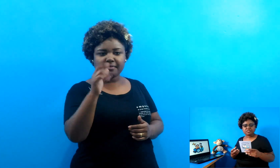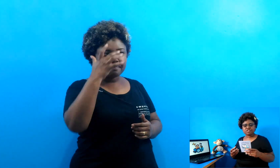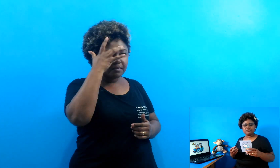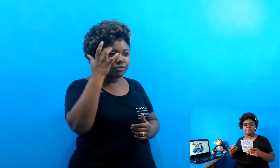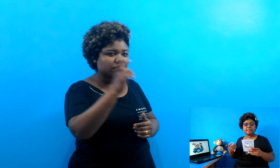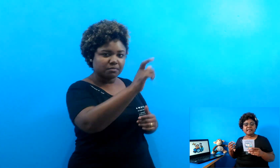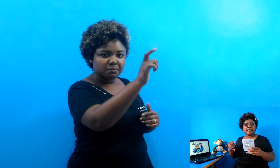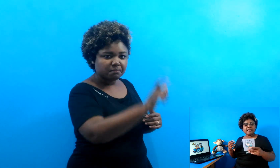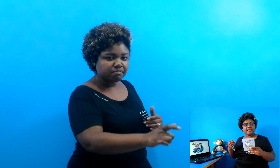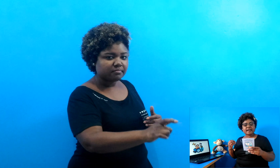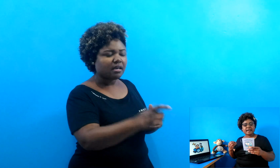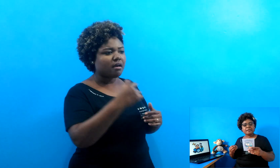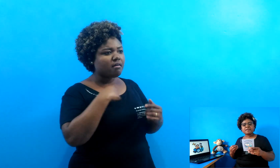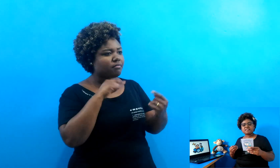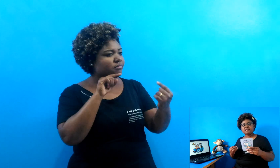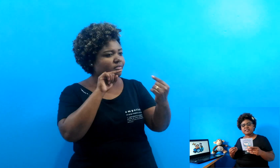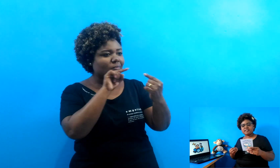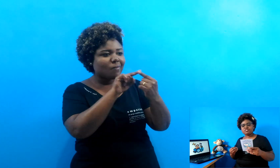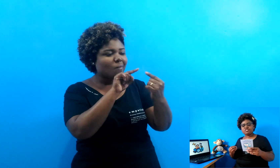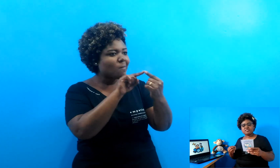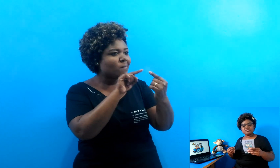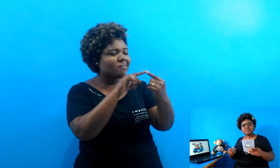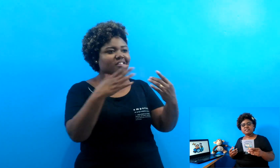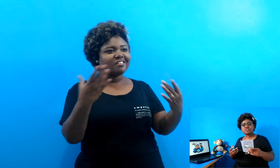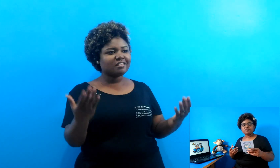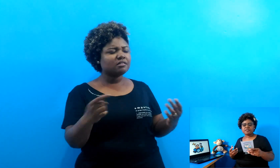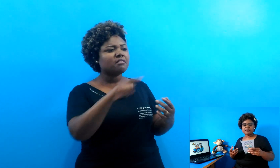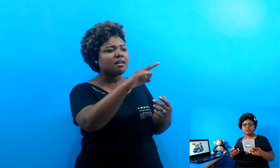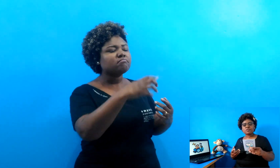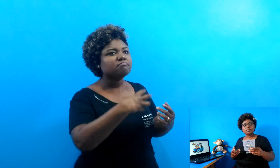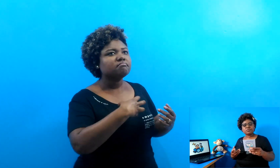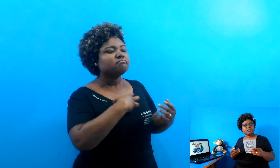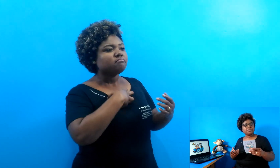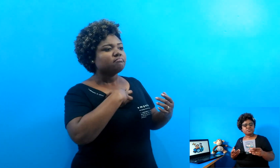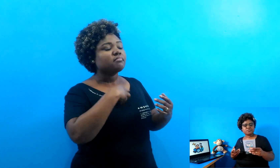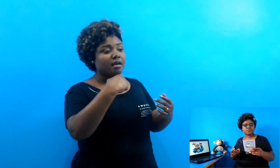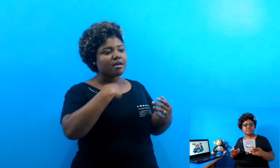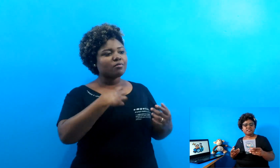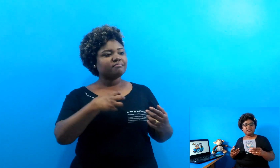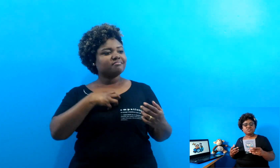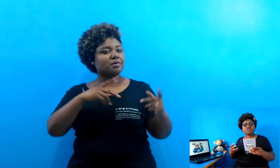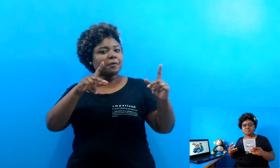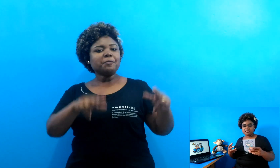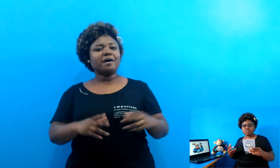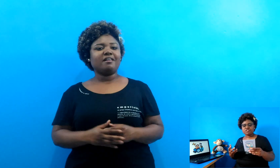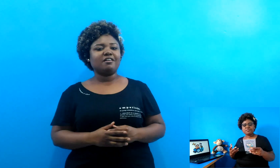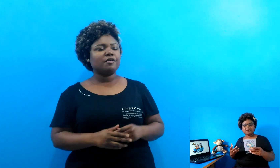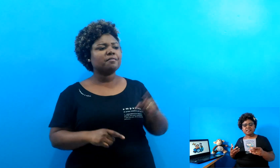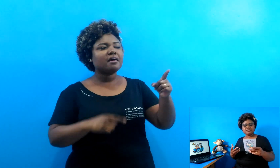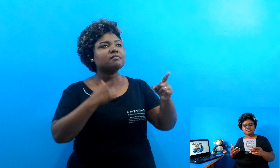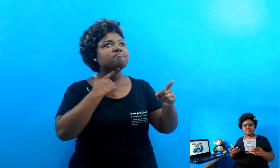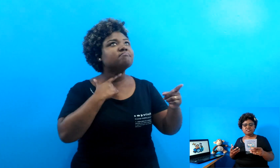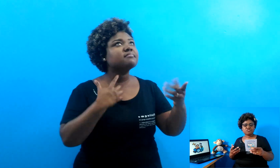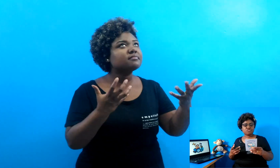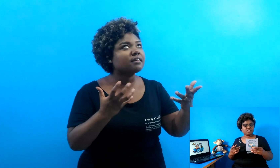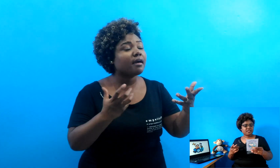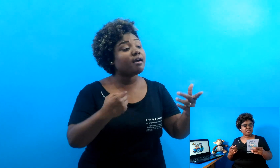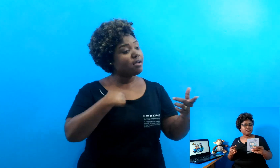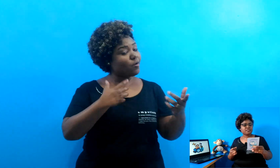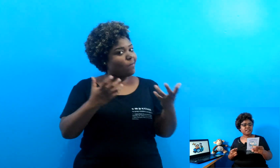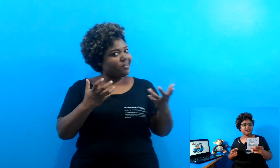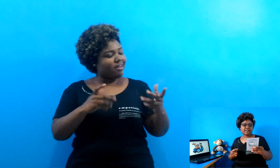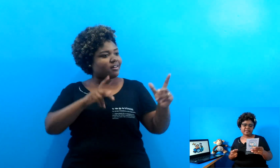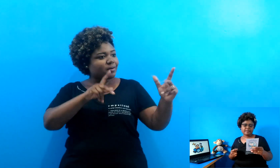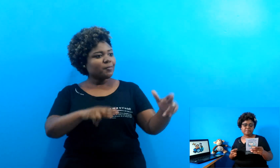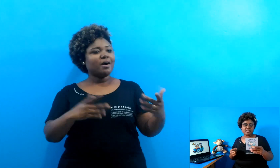da empatia. É a capacidade de se identificar com outra pessoa, de sentir o que ela sente, de